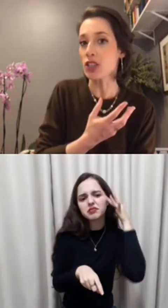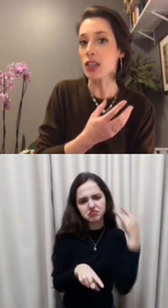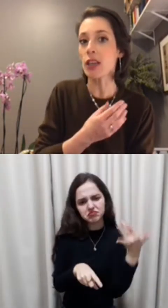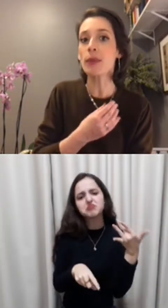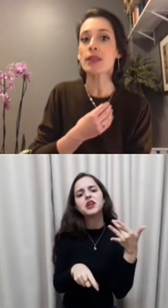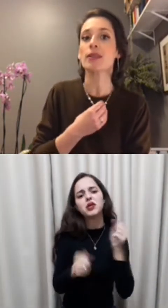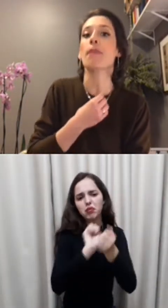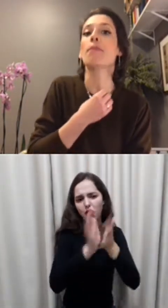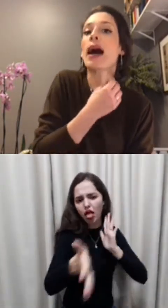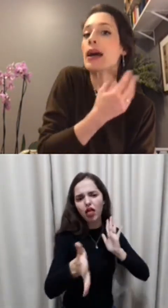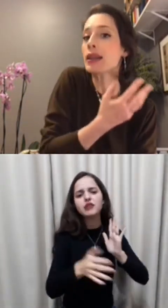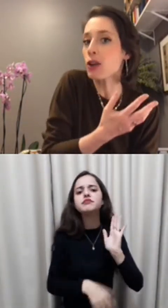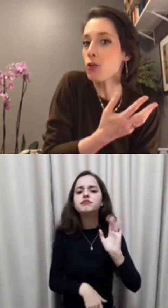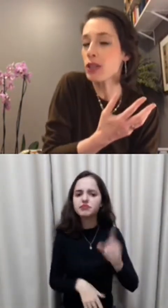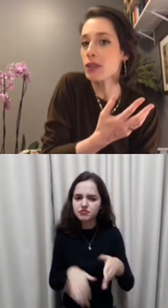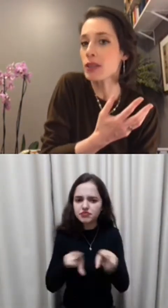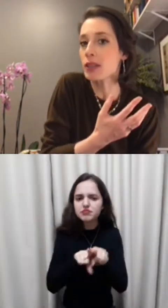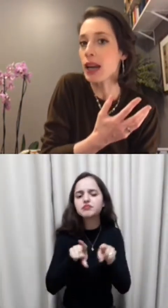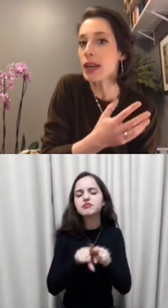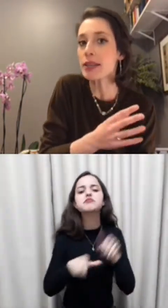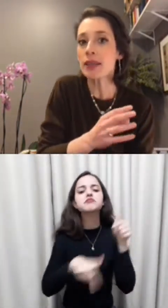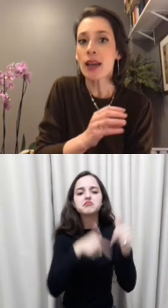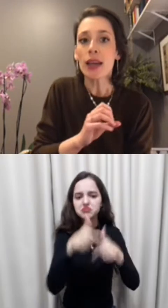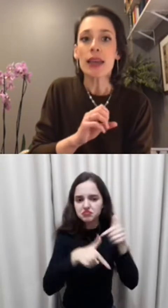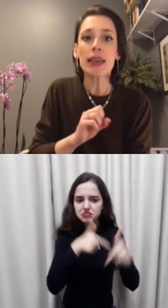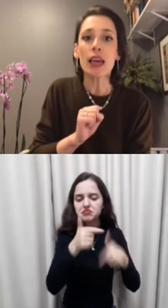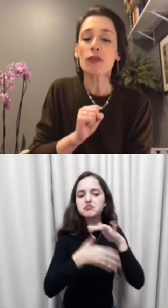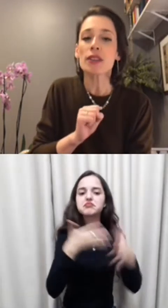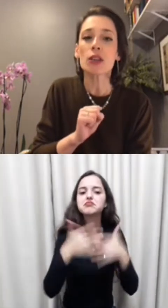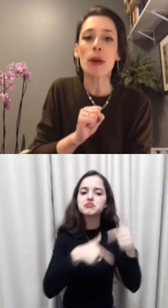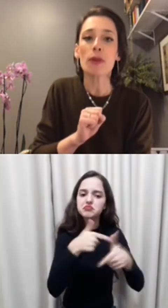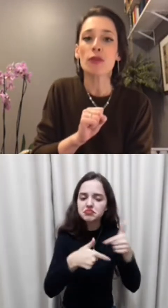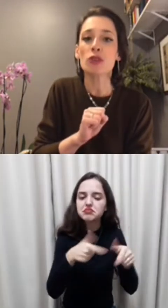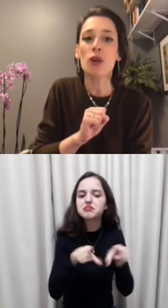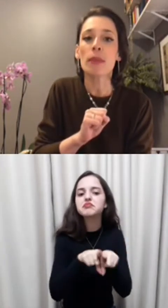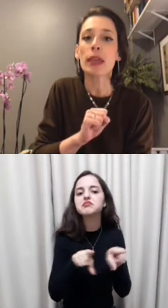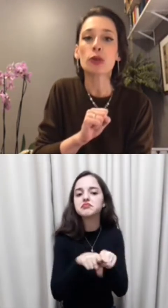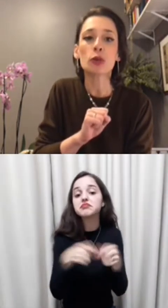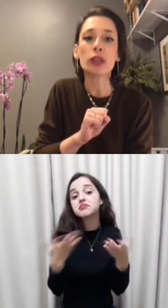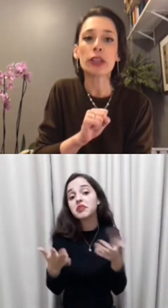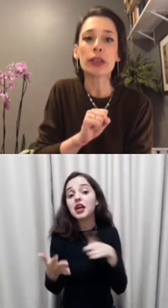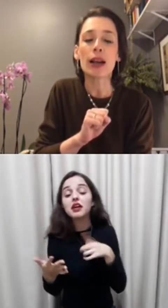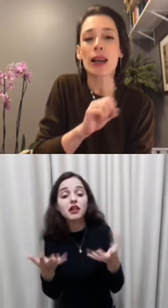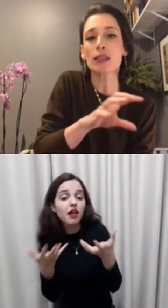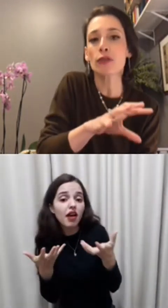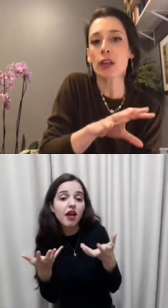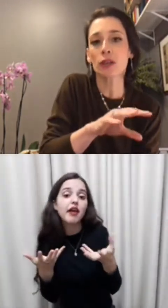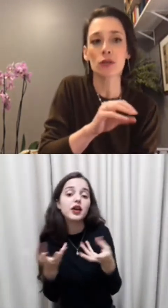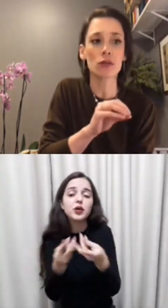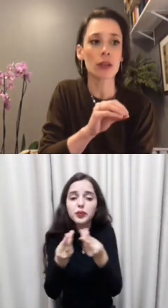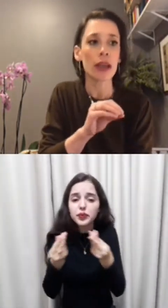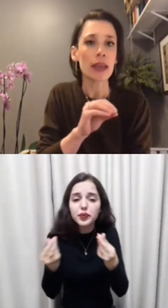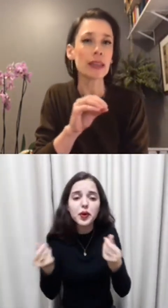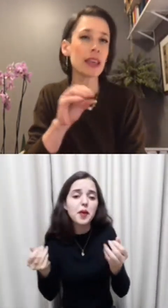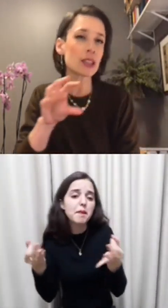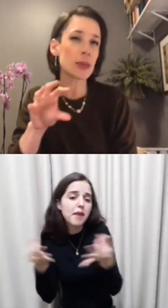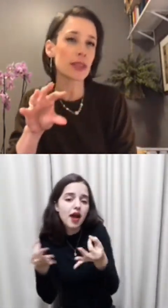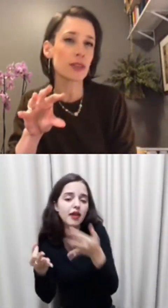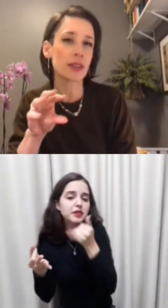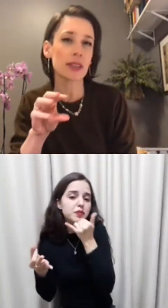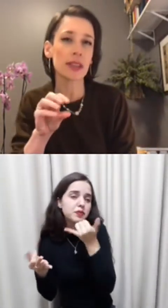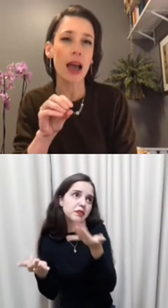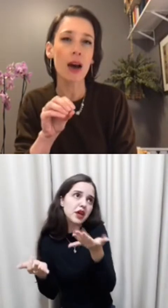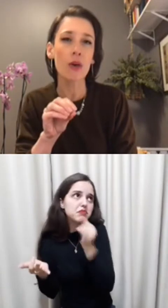fluente em Libras, trabalha com língua de sinais e quer fazer um aperfeiçoamento em classificador, em